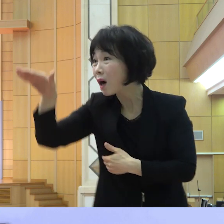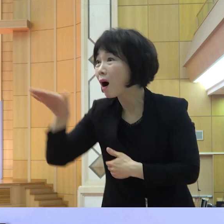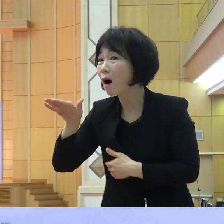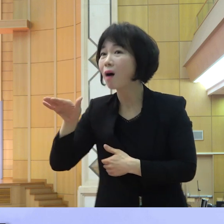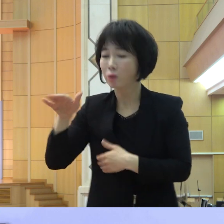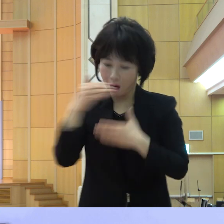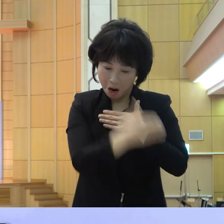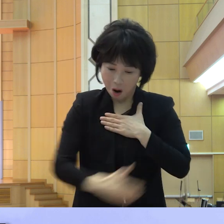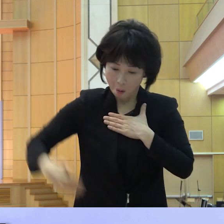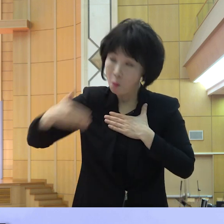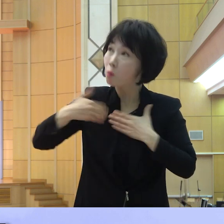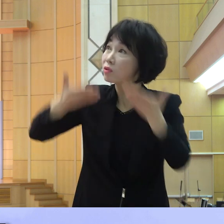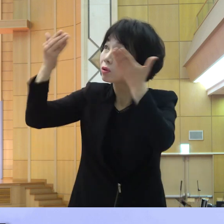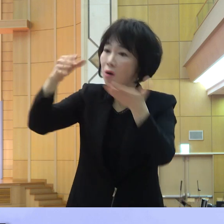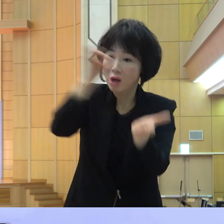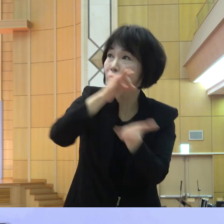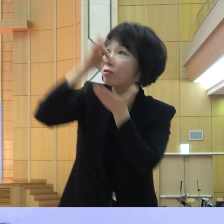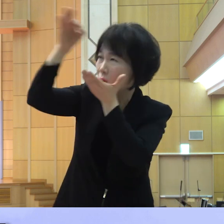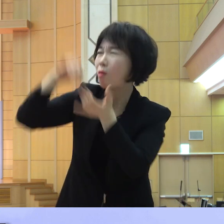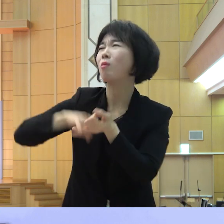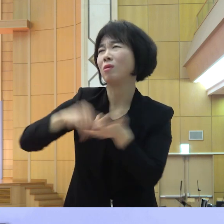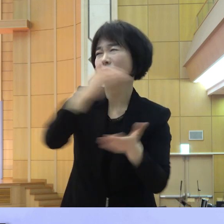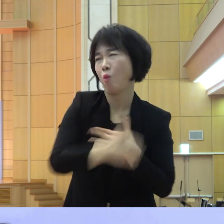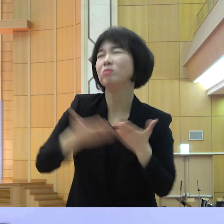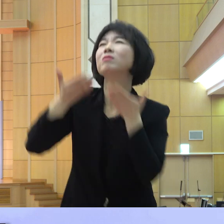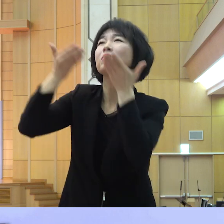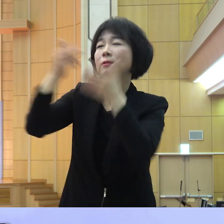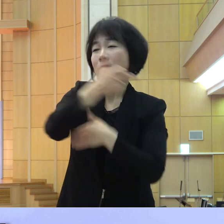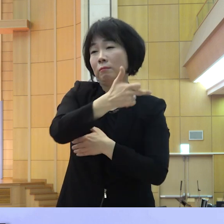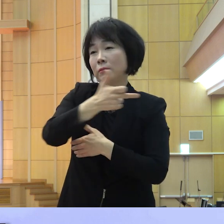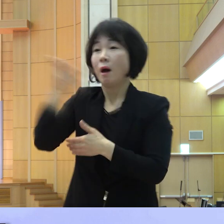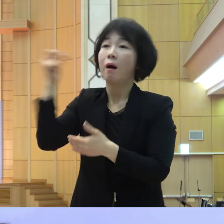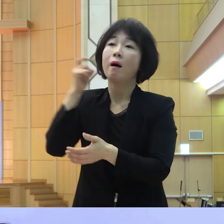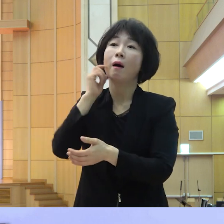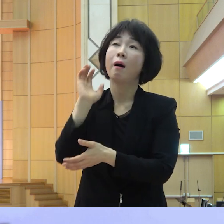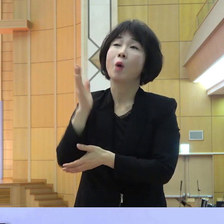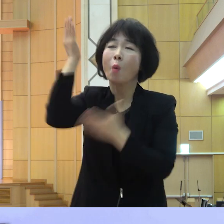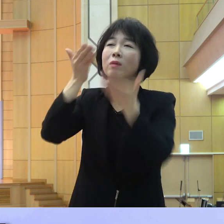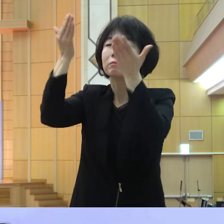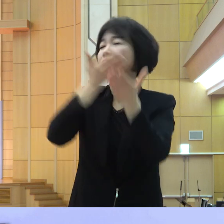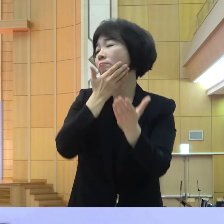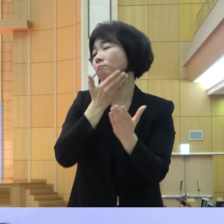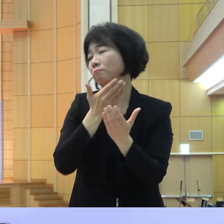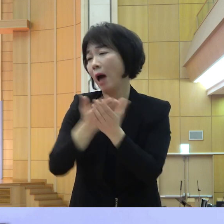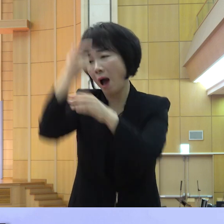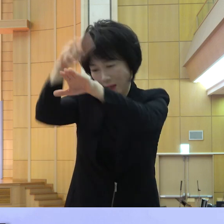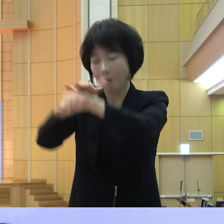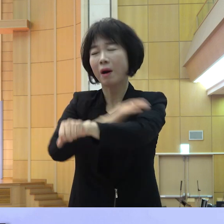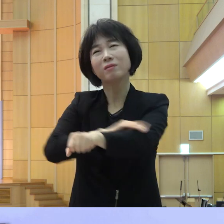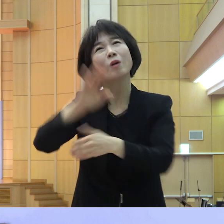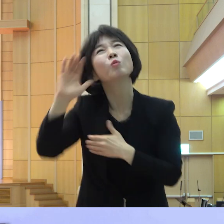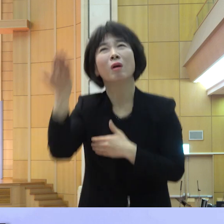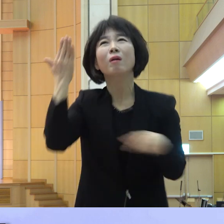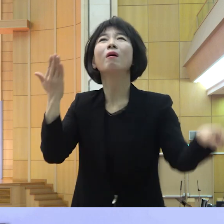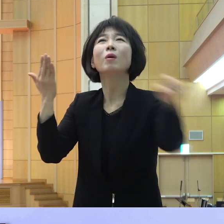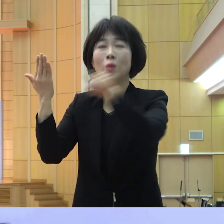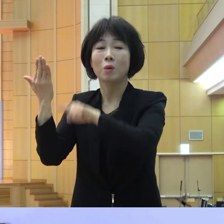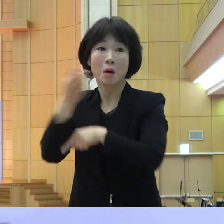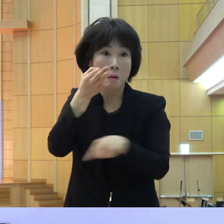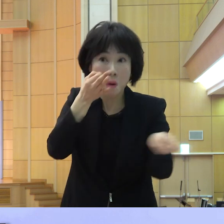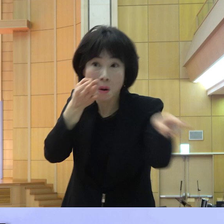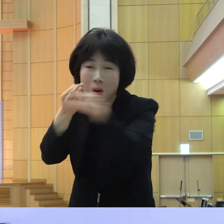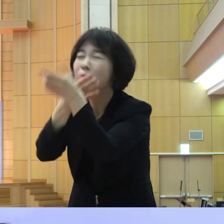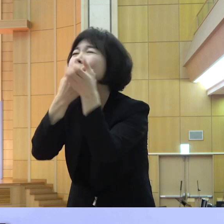몸을 드리고 물질을 드려서 하나님께 큰 영광 돌리는 귀한 예배가 될 수 있도록